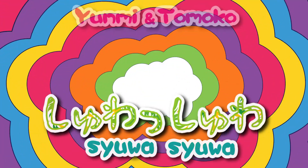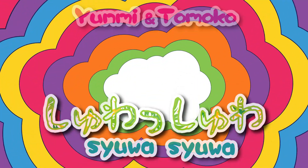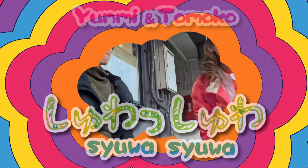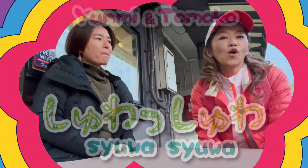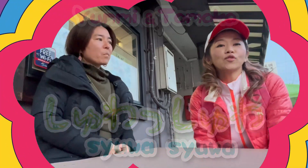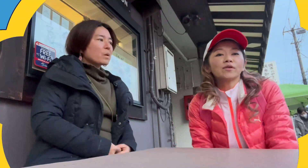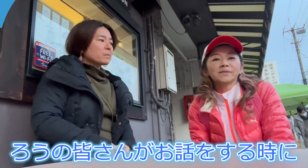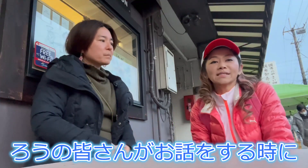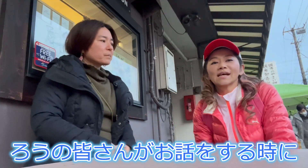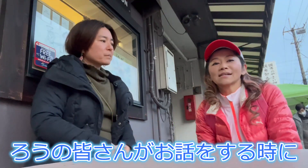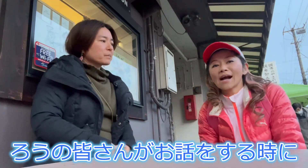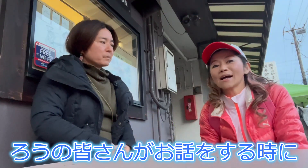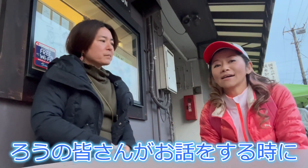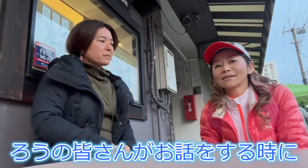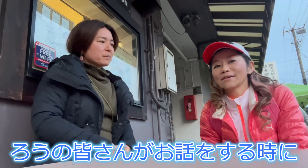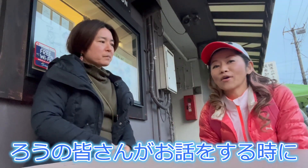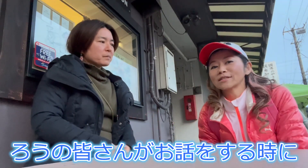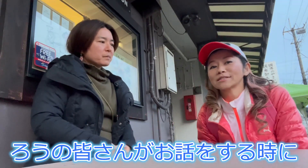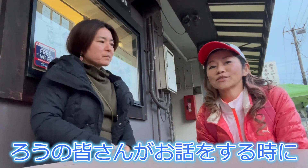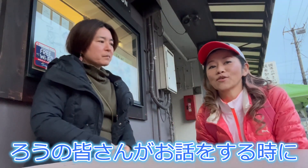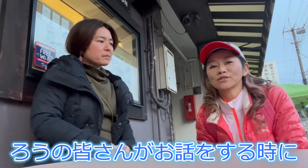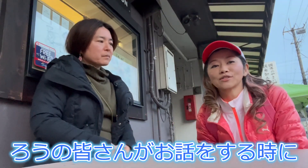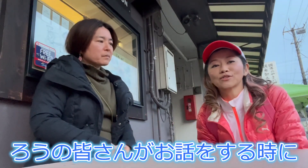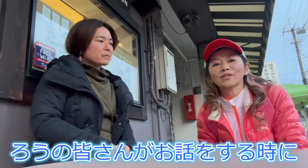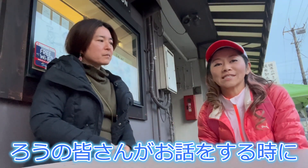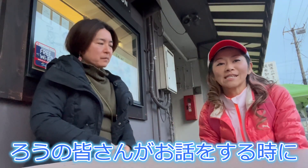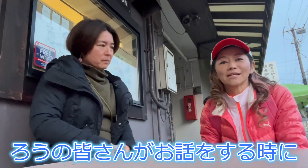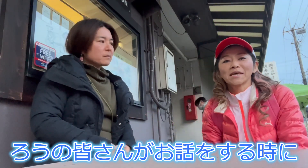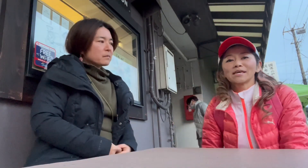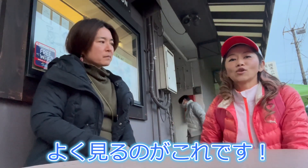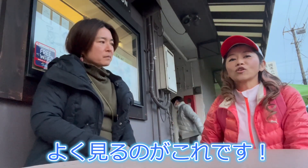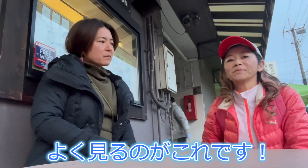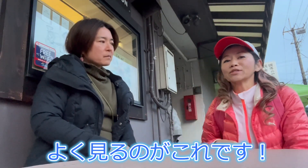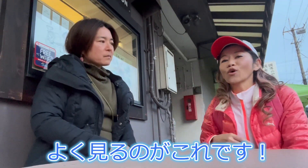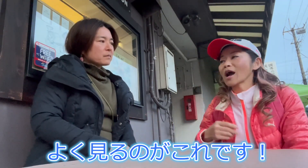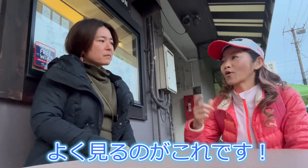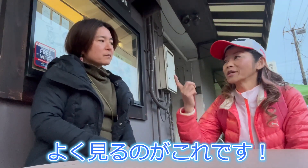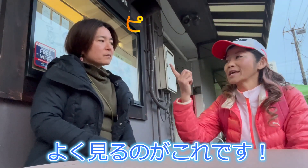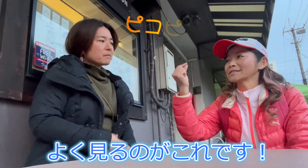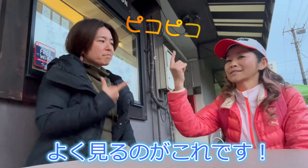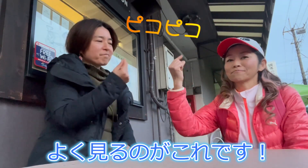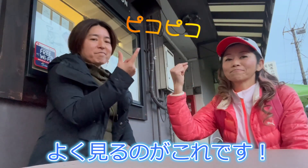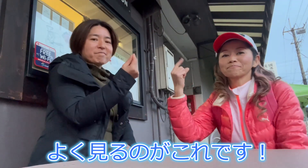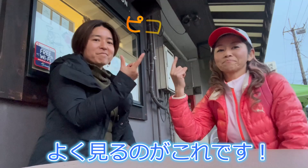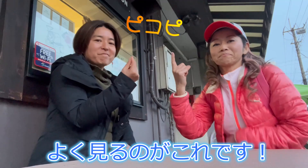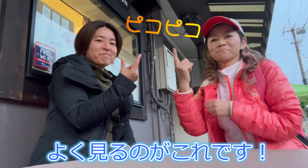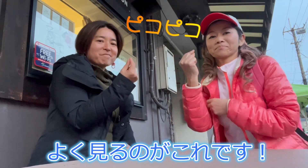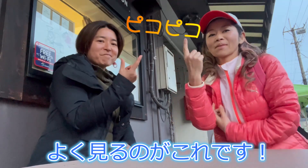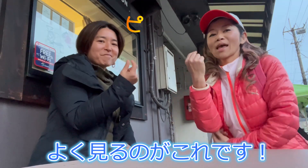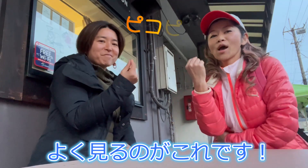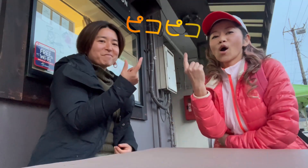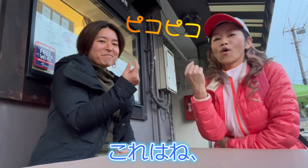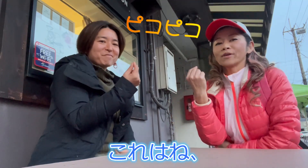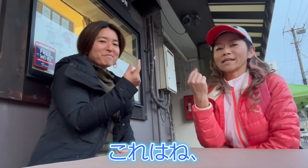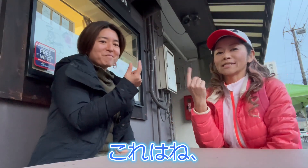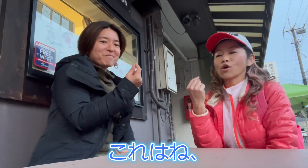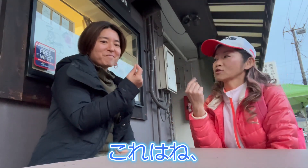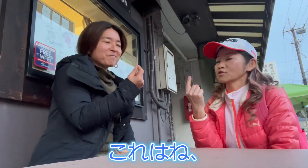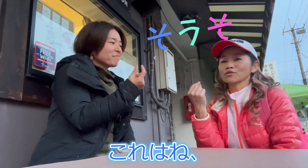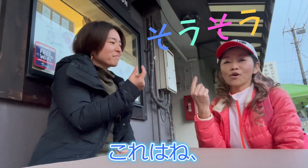ロンドンの皆さんが、お話をするときによく見るのがこれです。これはね、そうそうそうそう、